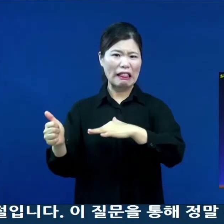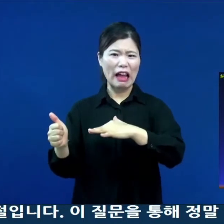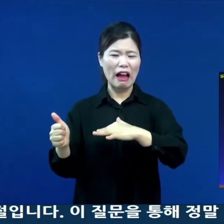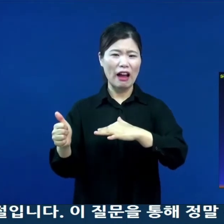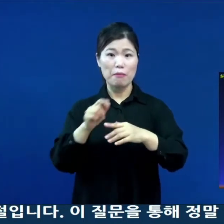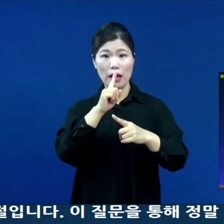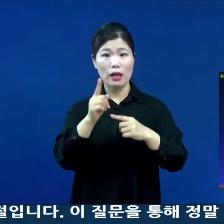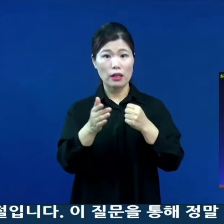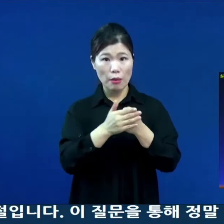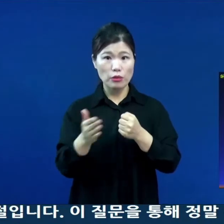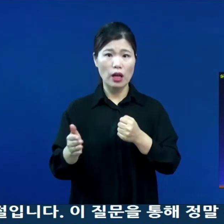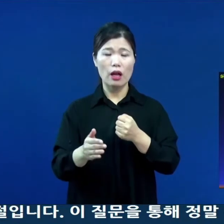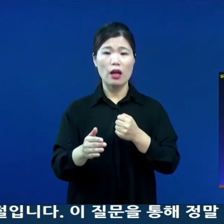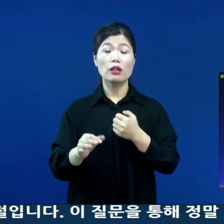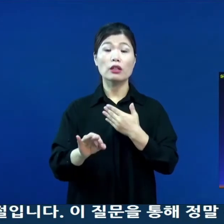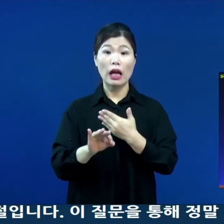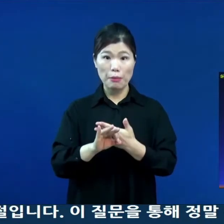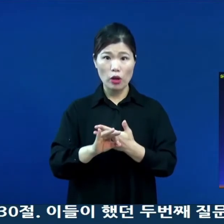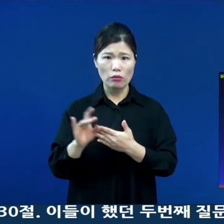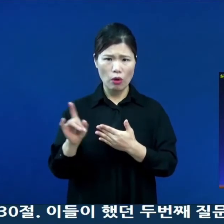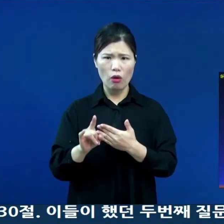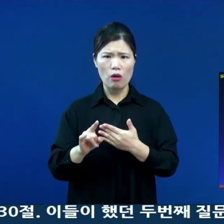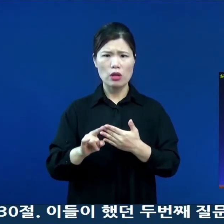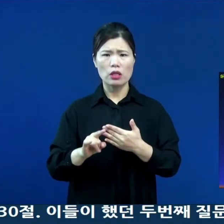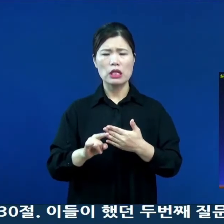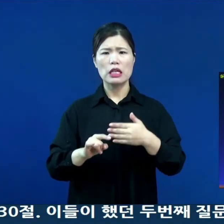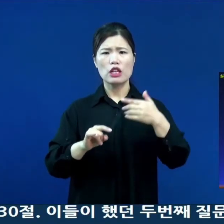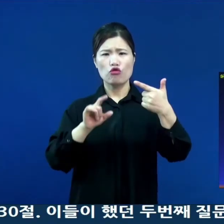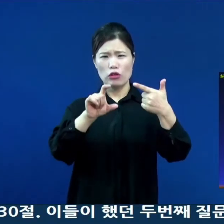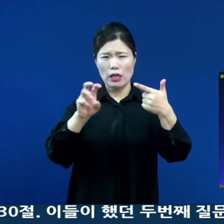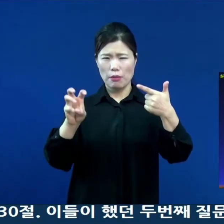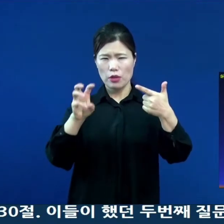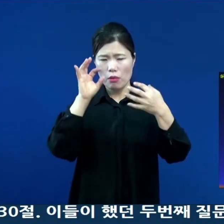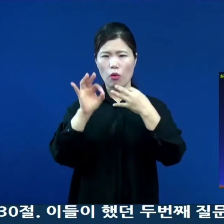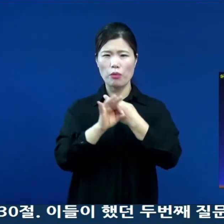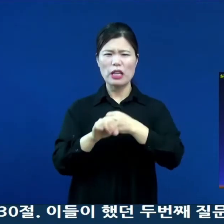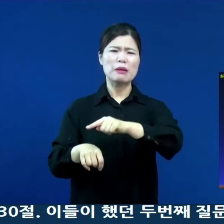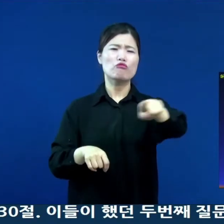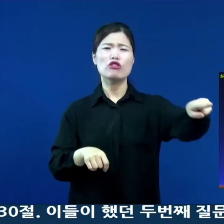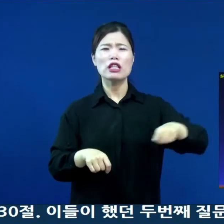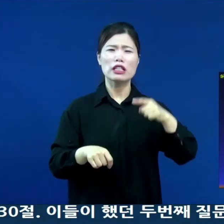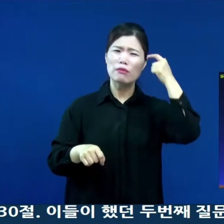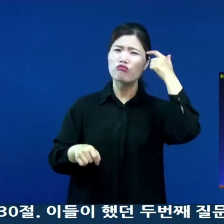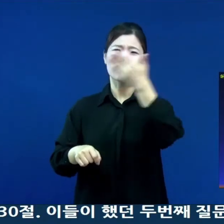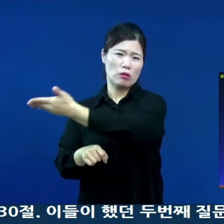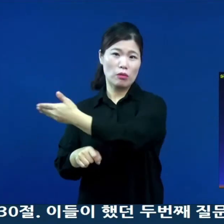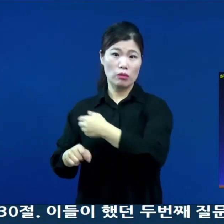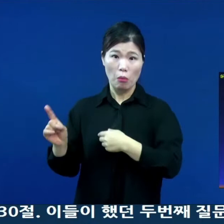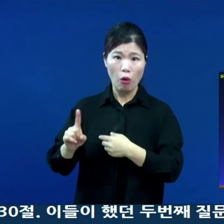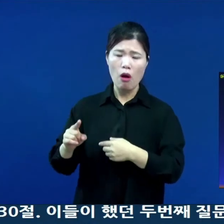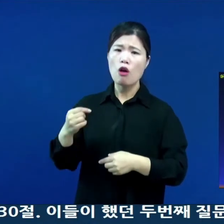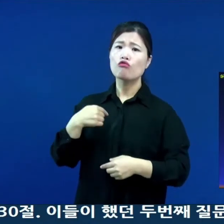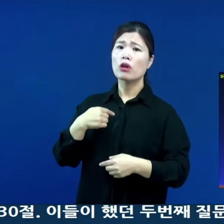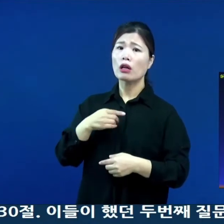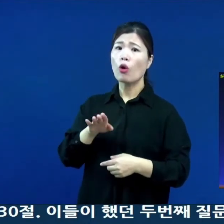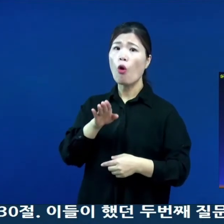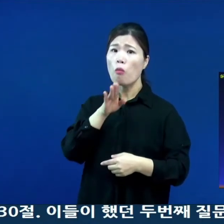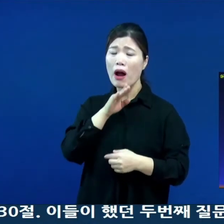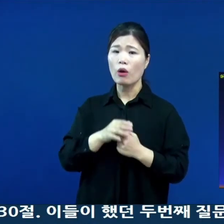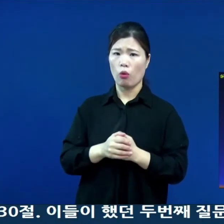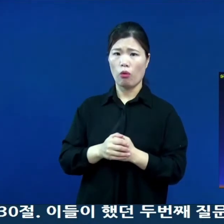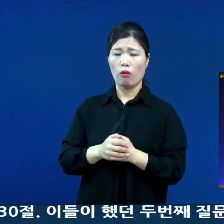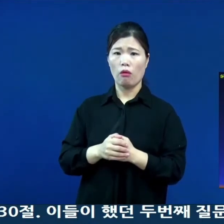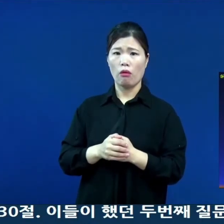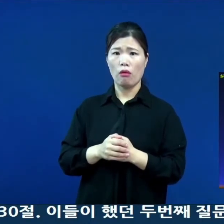30절에서 그러면 우리가 진짜 봐야 될 표적은 무엇입니까? 라고 예수님께 되묻고 있는 겁니다. 아니, 무리들 괜찮은 사람들인 것